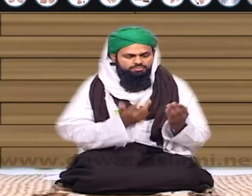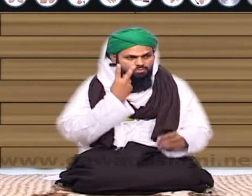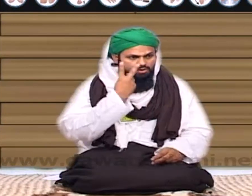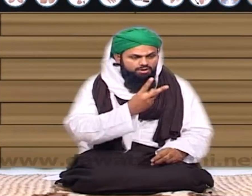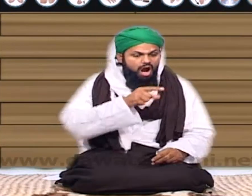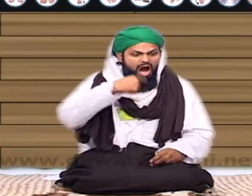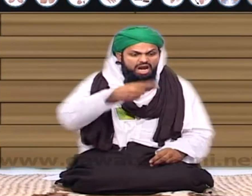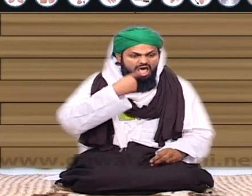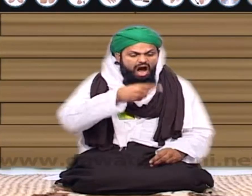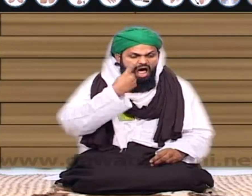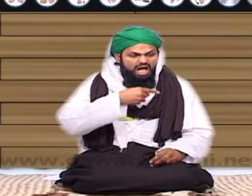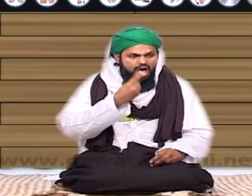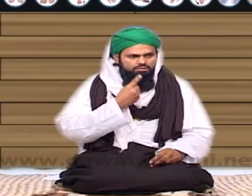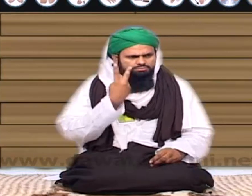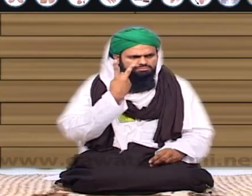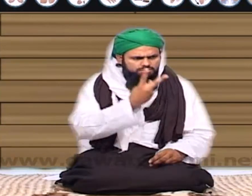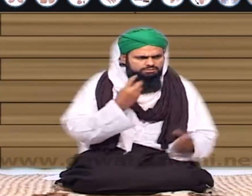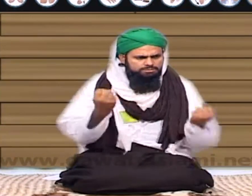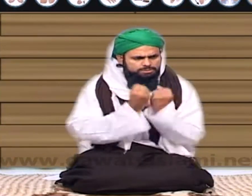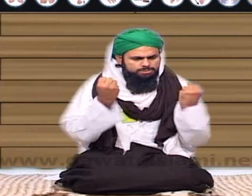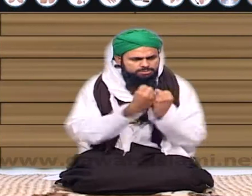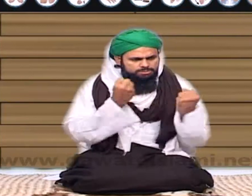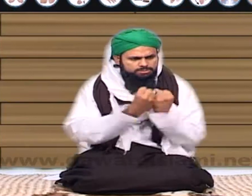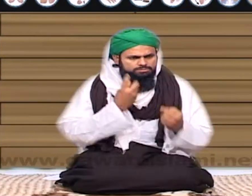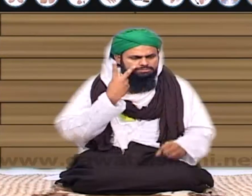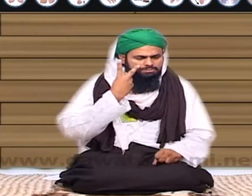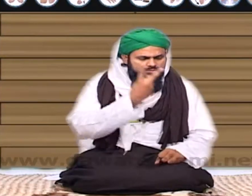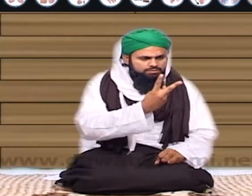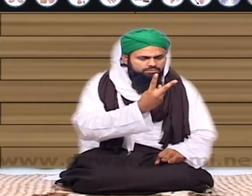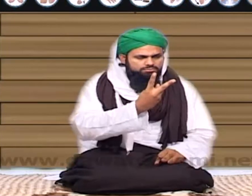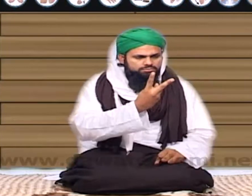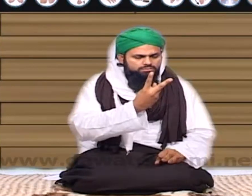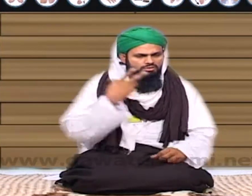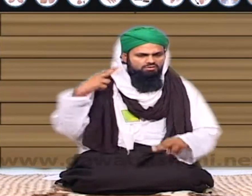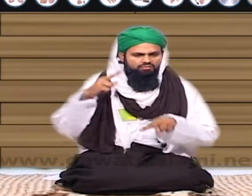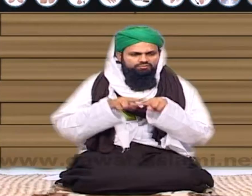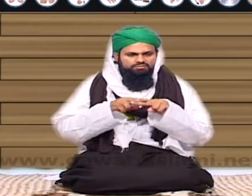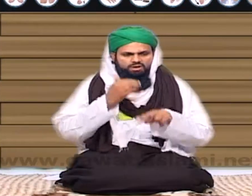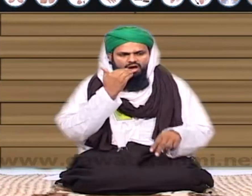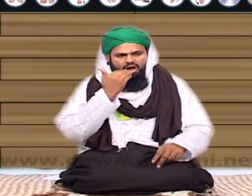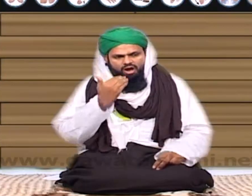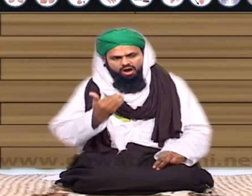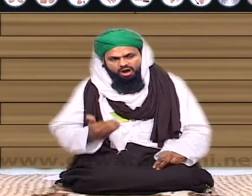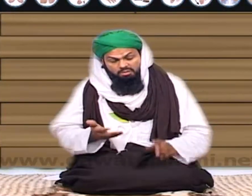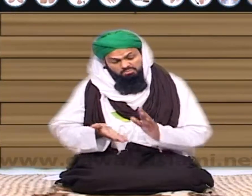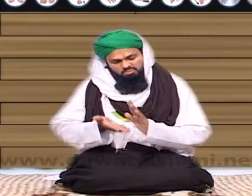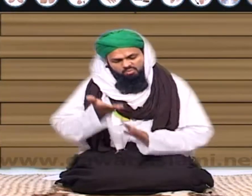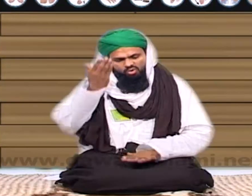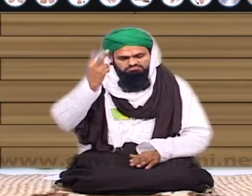جب یہ ملک الموت گالیاں بکتا، لڑتا جھگڑتا پاتے ہوں گے، اس وقت نہ جانے کیا کہتے